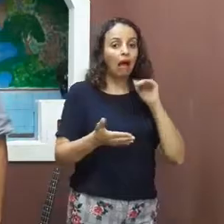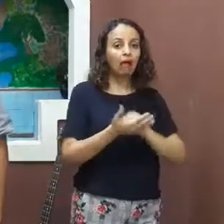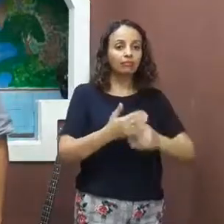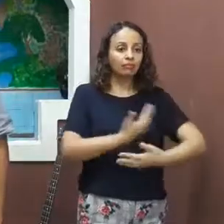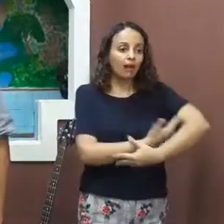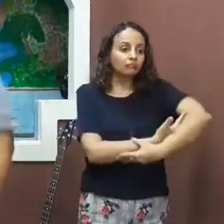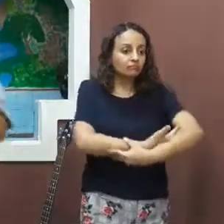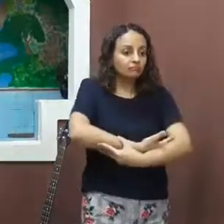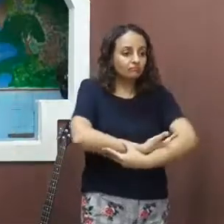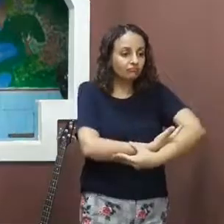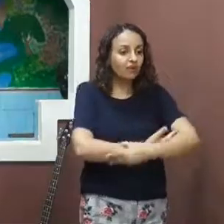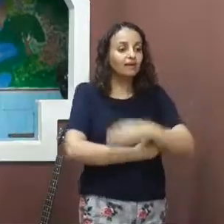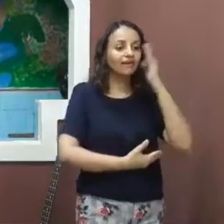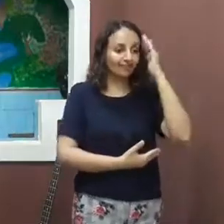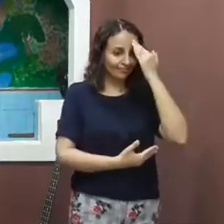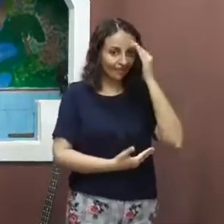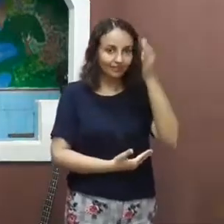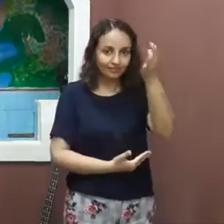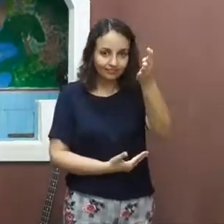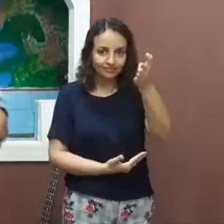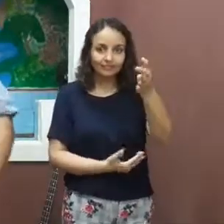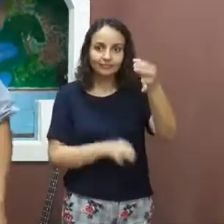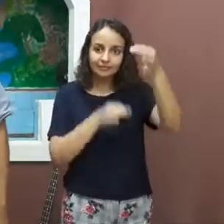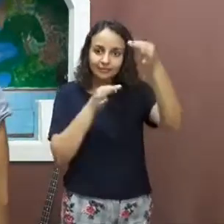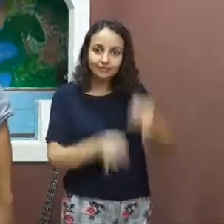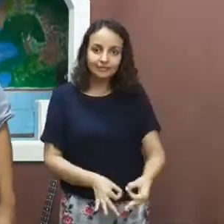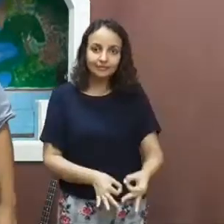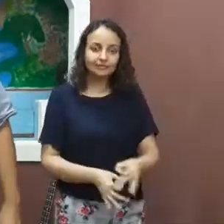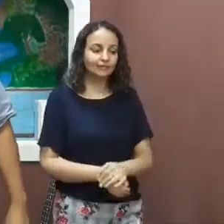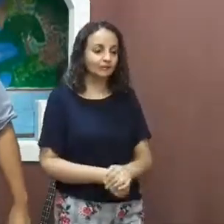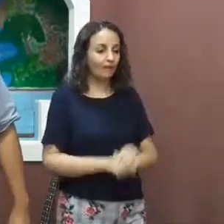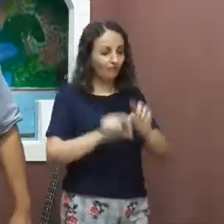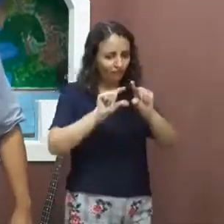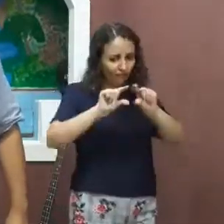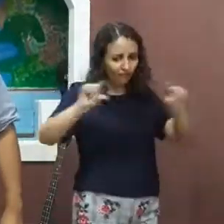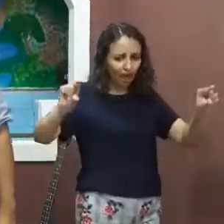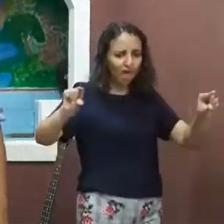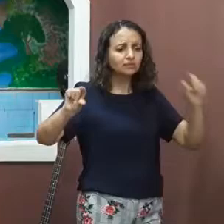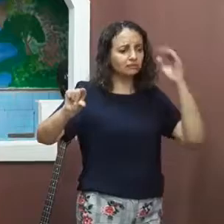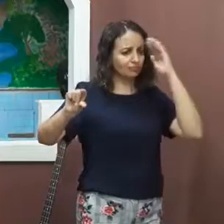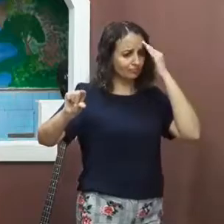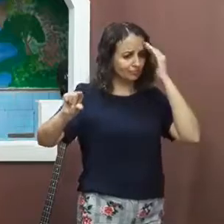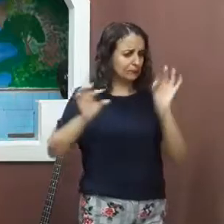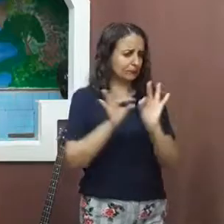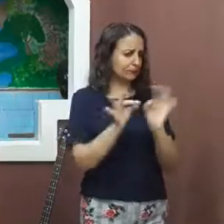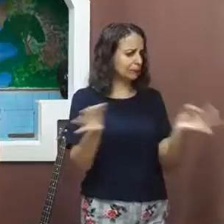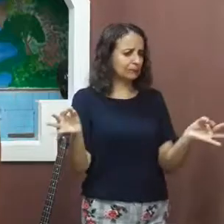entendeu isso. Só não entendeu porque está dormindo. Mas sem falar a sentença para ele, ele não entende.